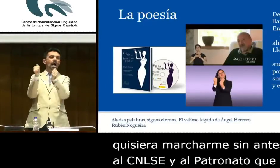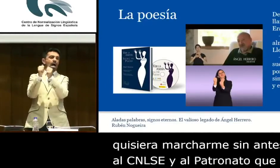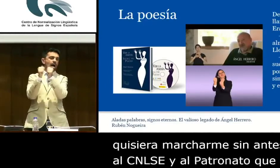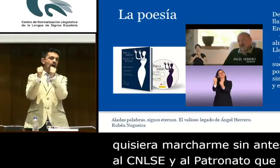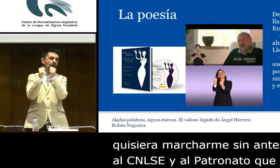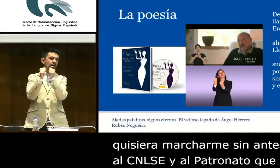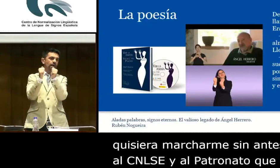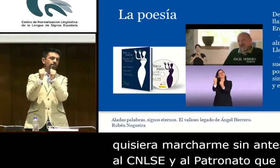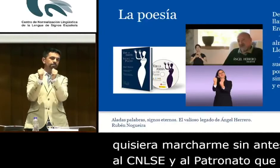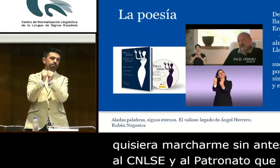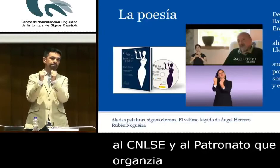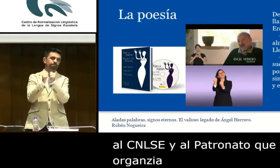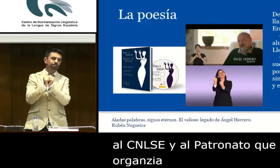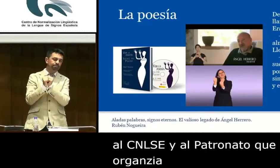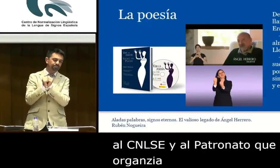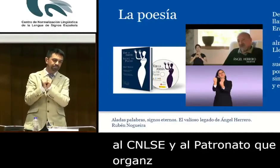Blanco.